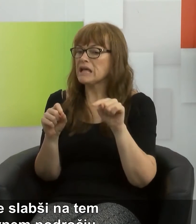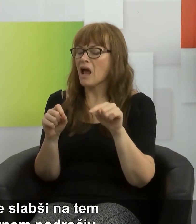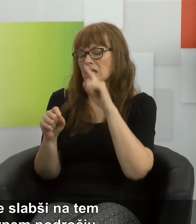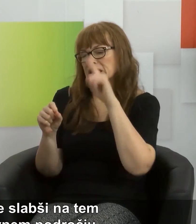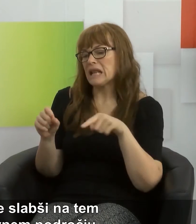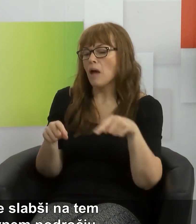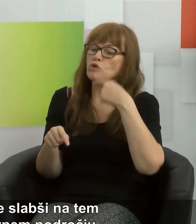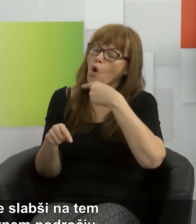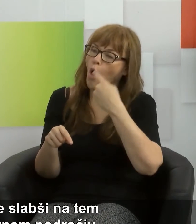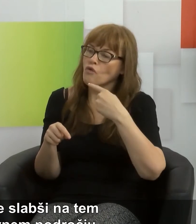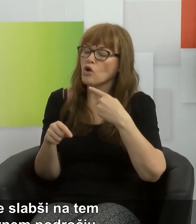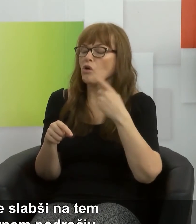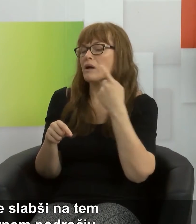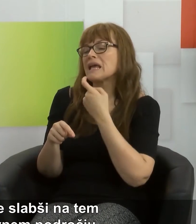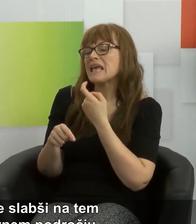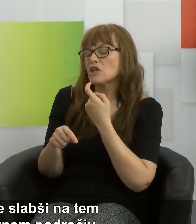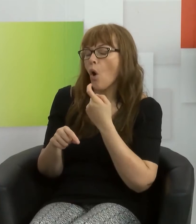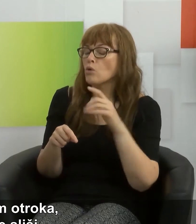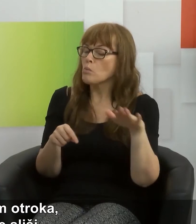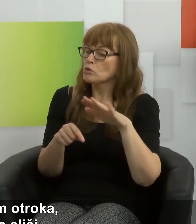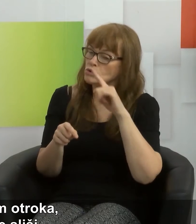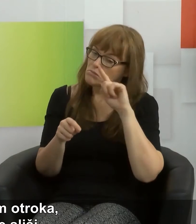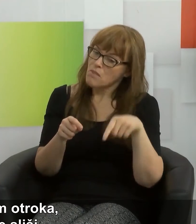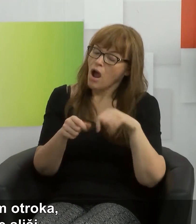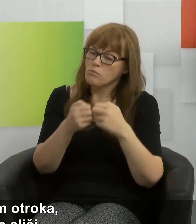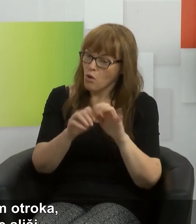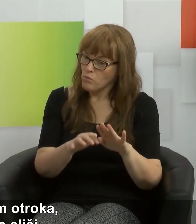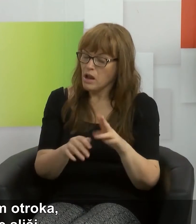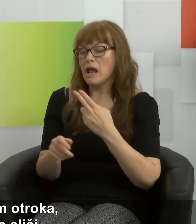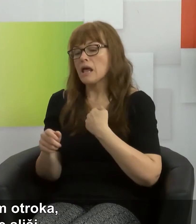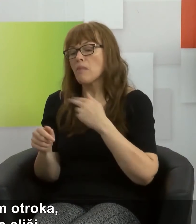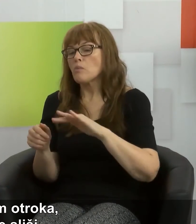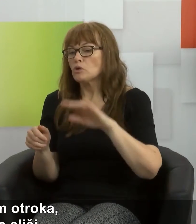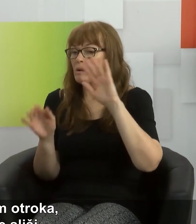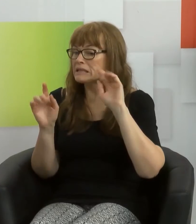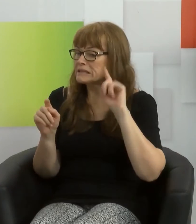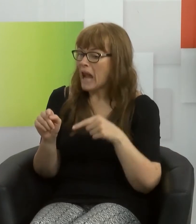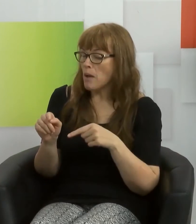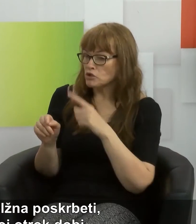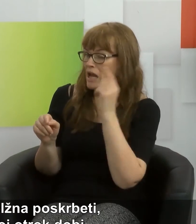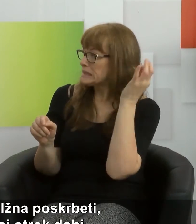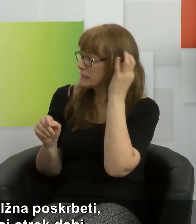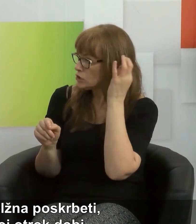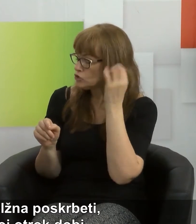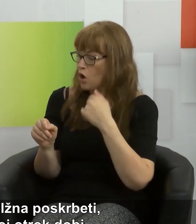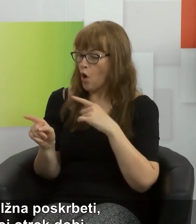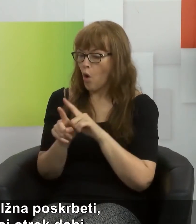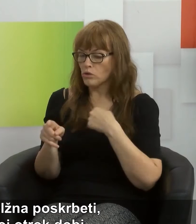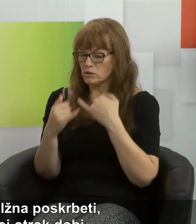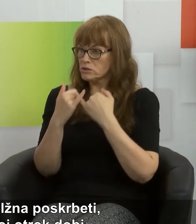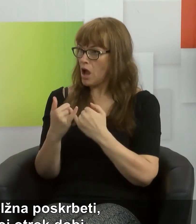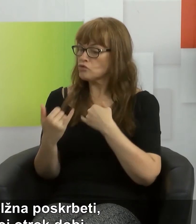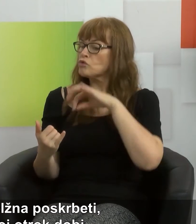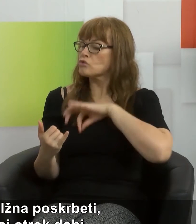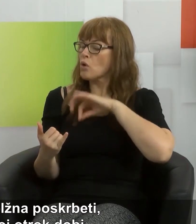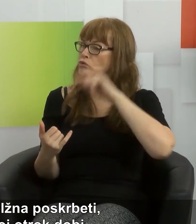tem govorno-jezikovnem področju ali da imam otroka, ki slabše sliši, sem kot starš